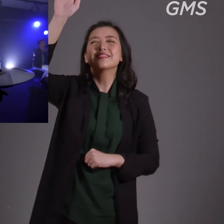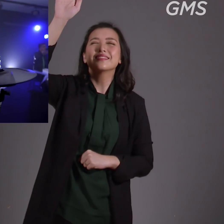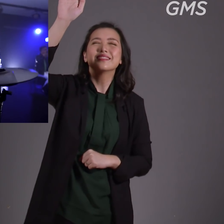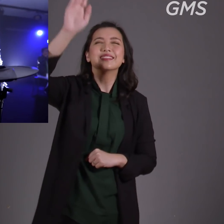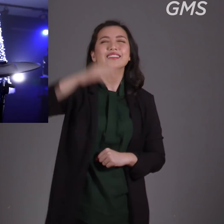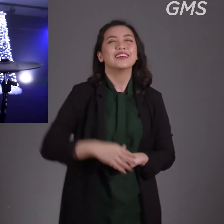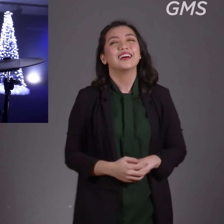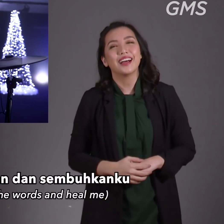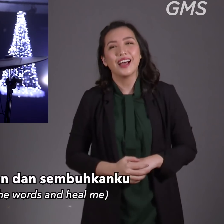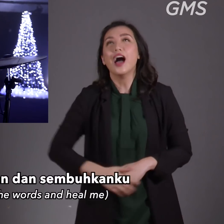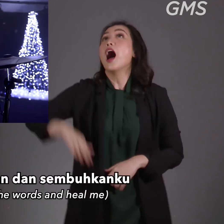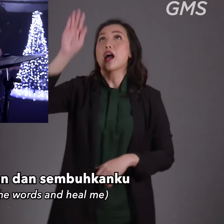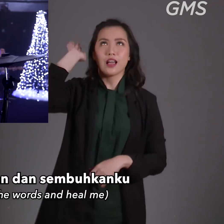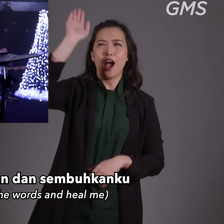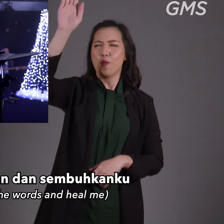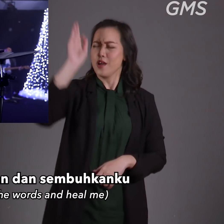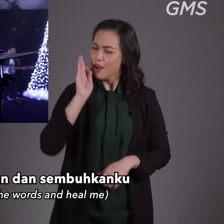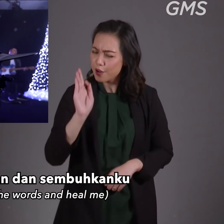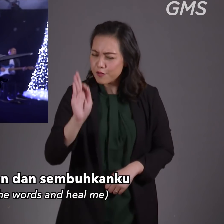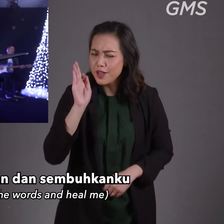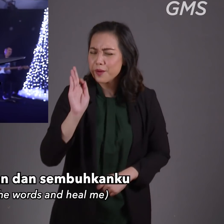Oh, Kau